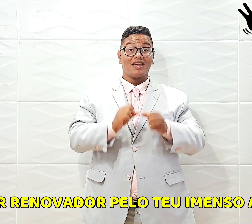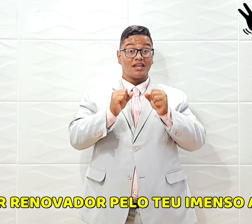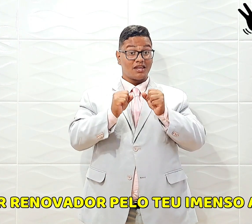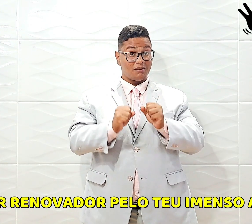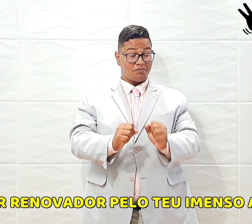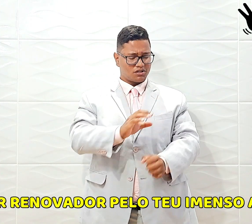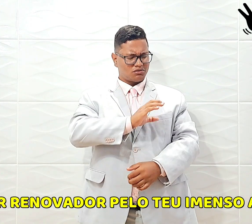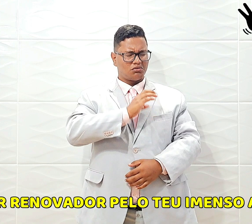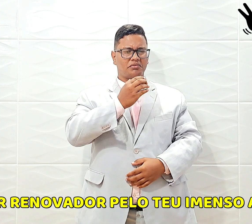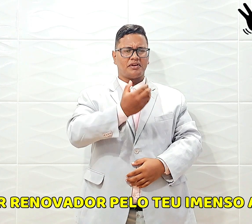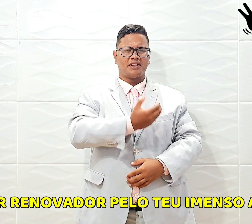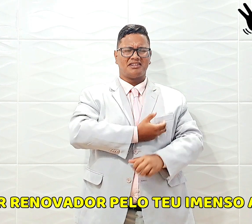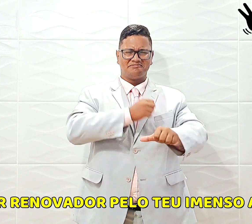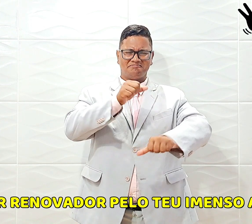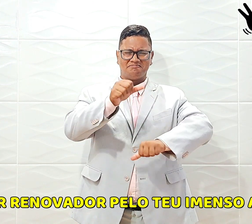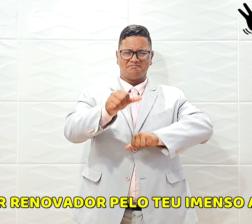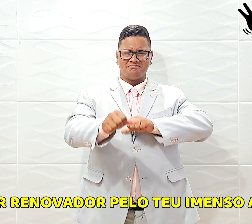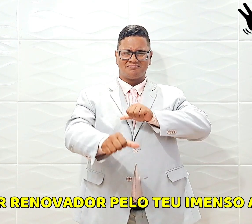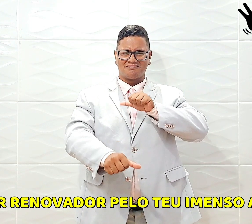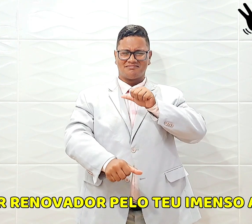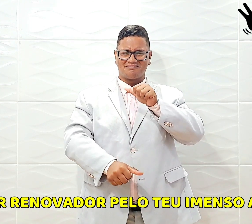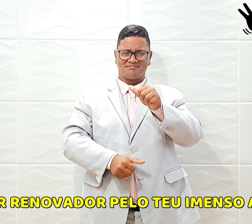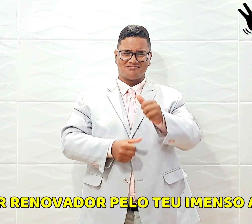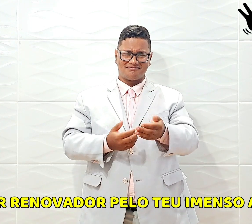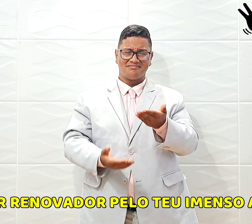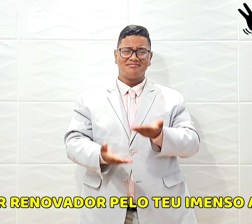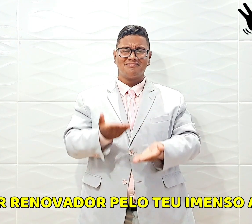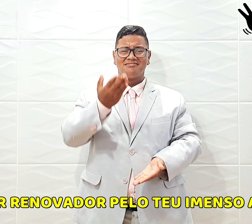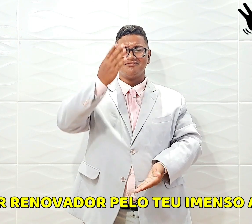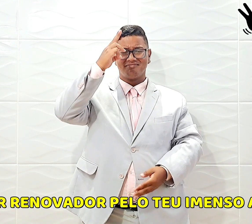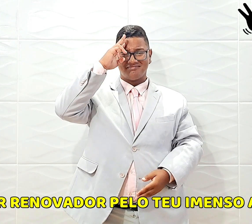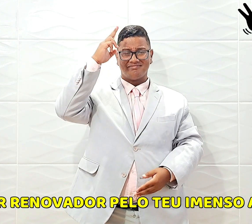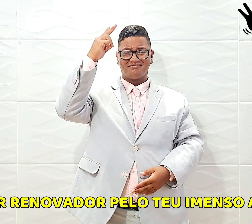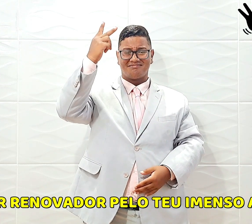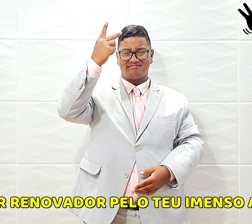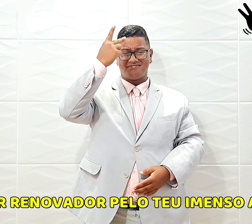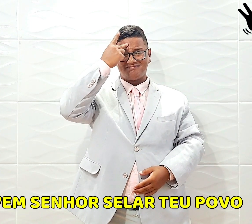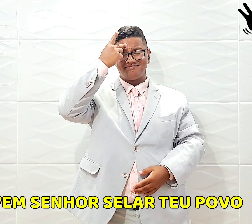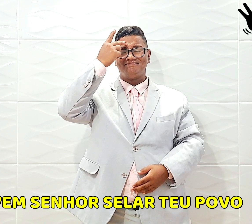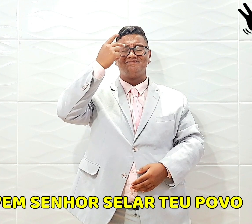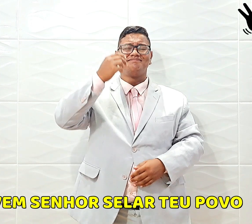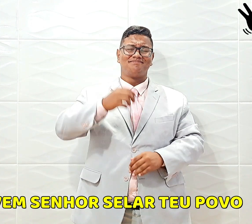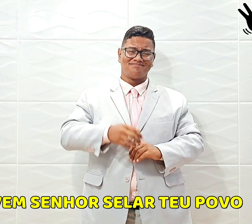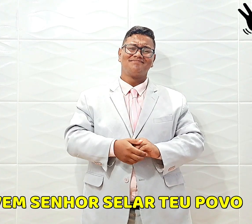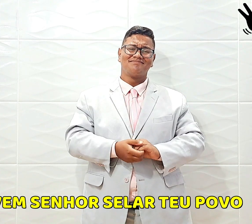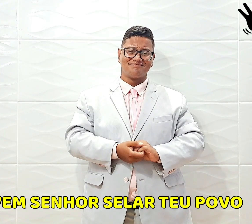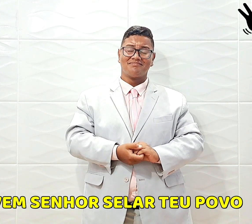o poder renovador, pelo teu imenso amor. Vem, Senhor,